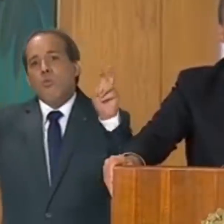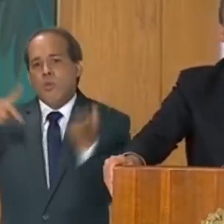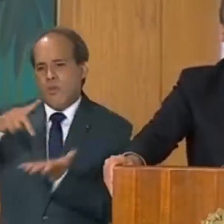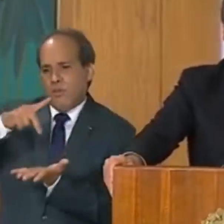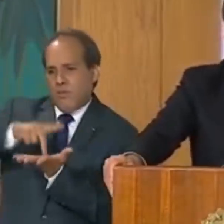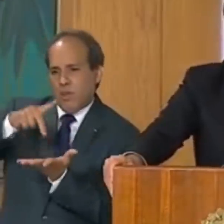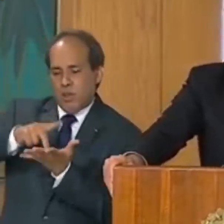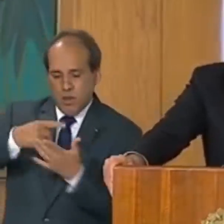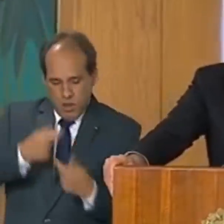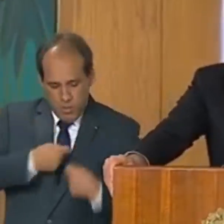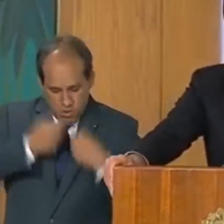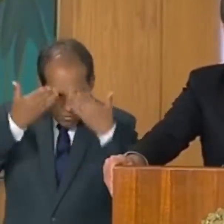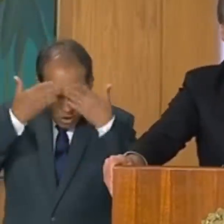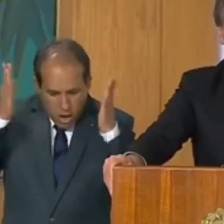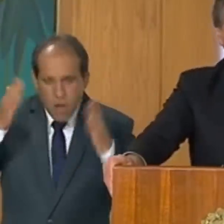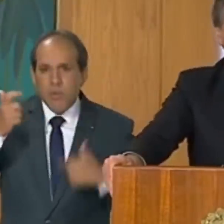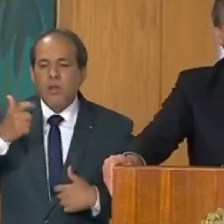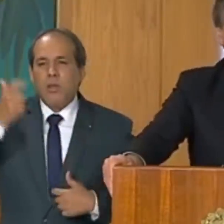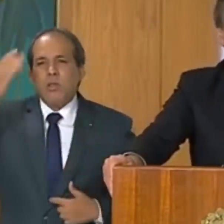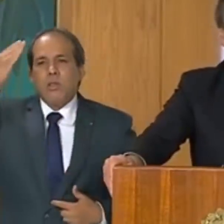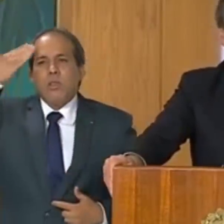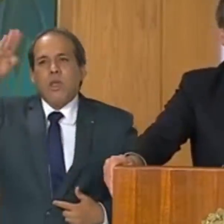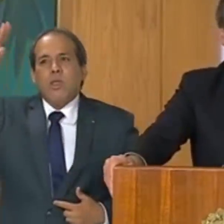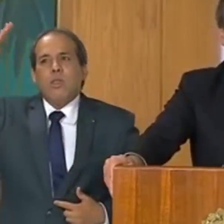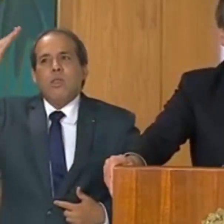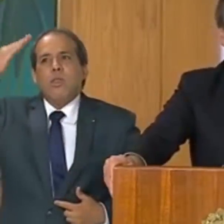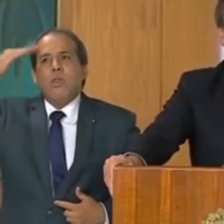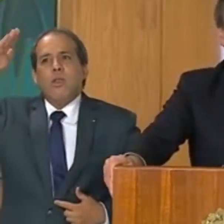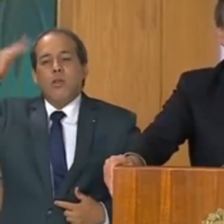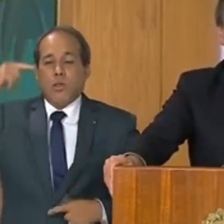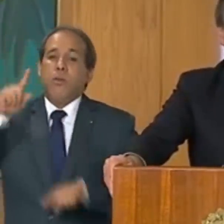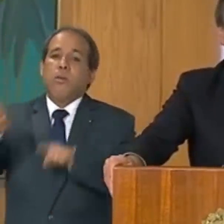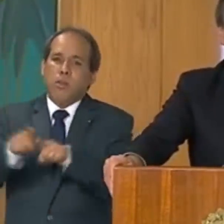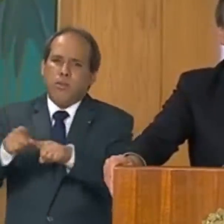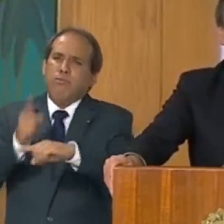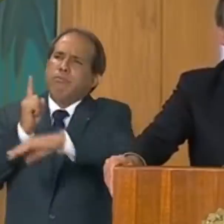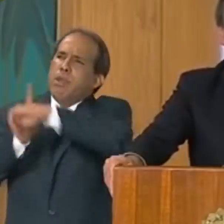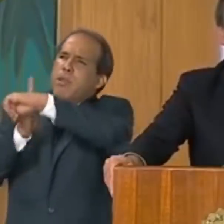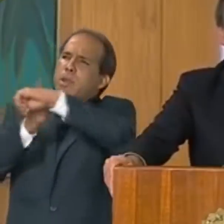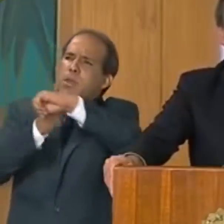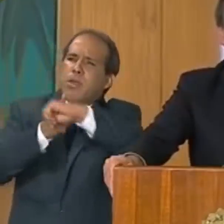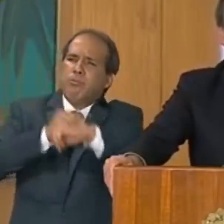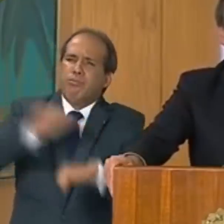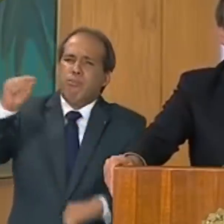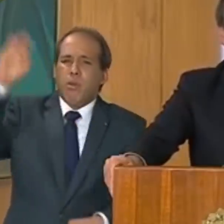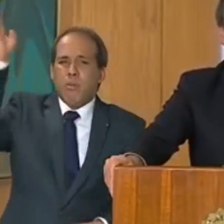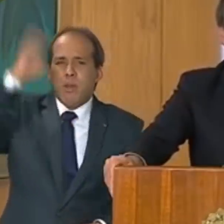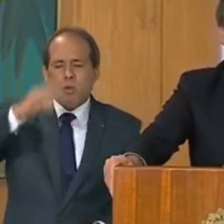estava no meu subconsciente. E quando comecei a andar pelo Brasil, não me lembro quem foi,